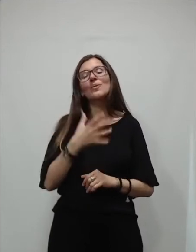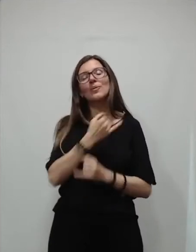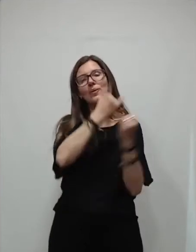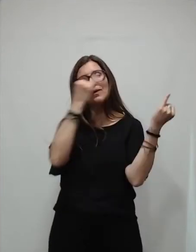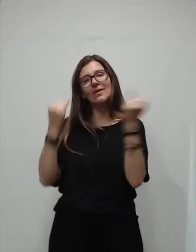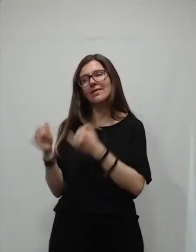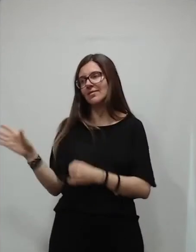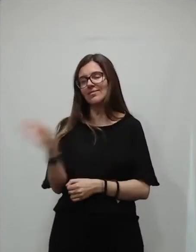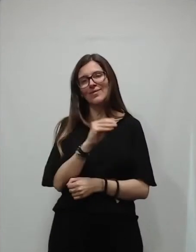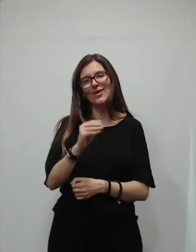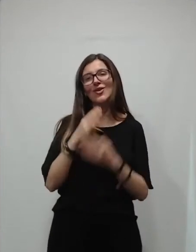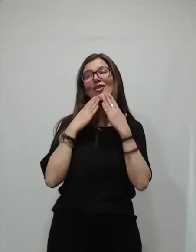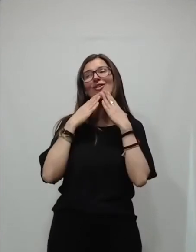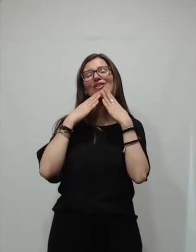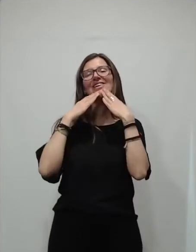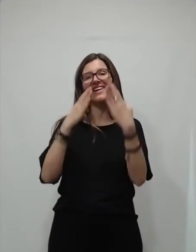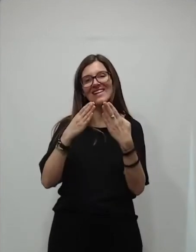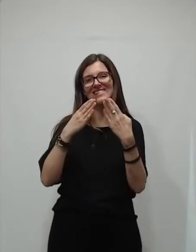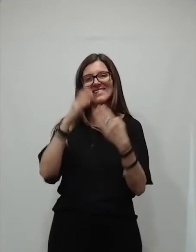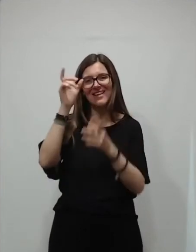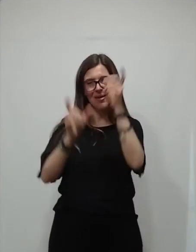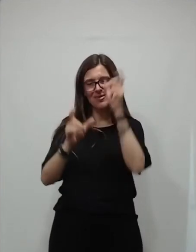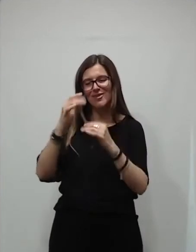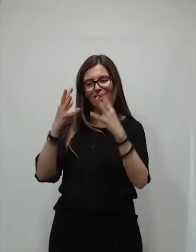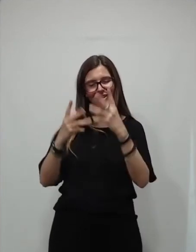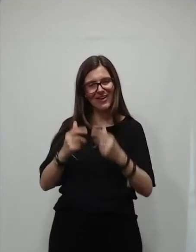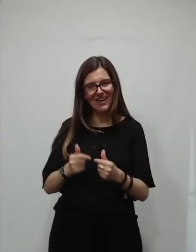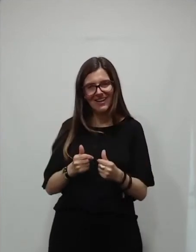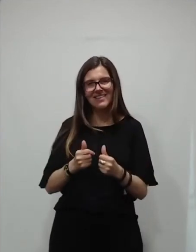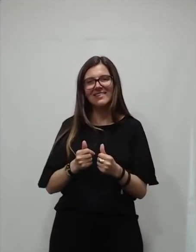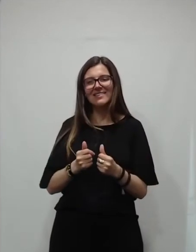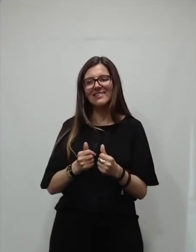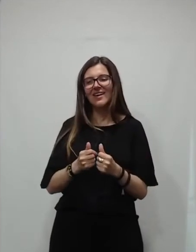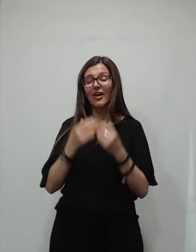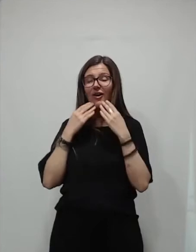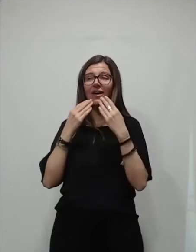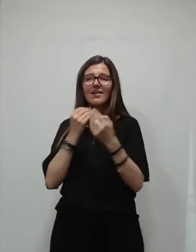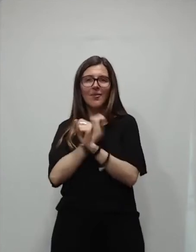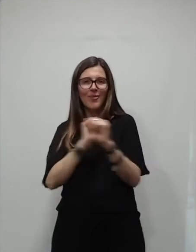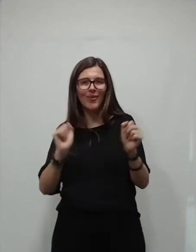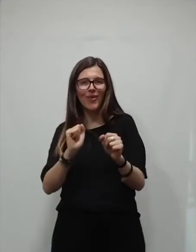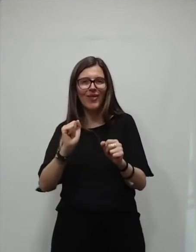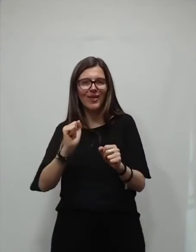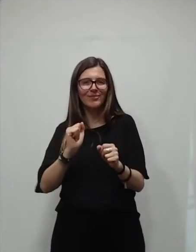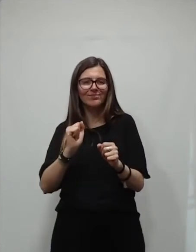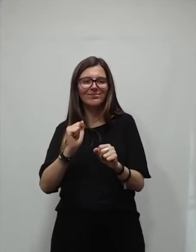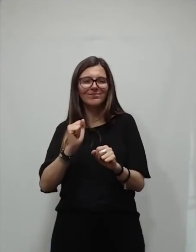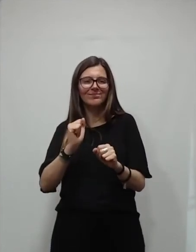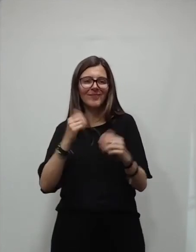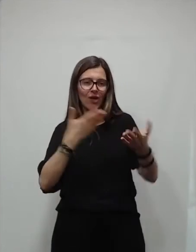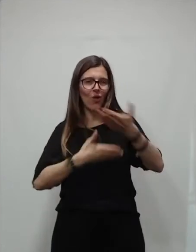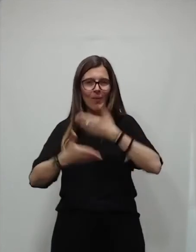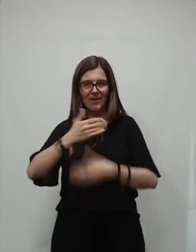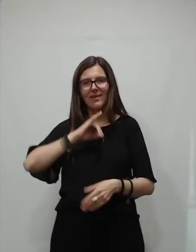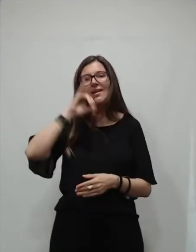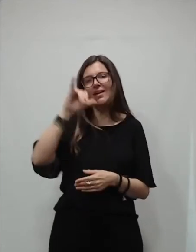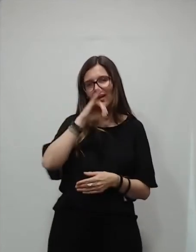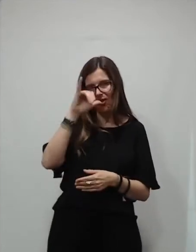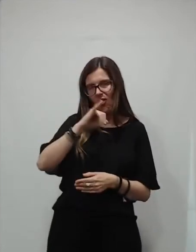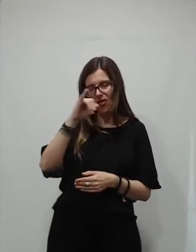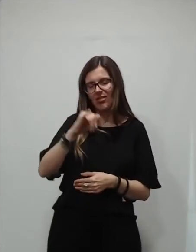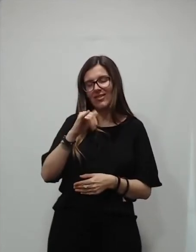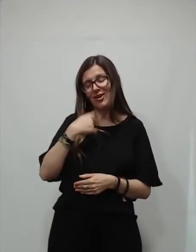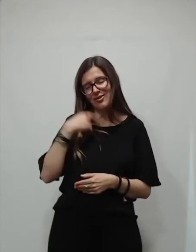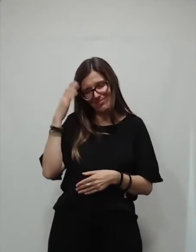a la organización por darnos la oportunidad de exponer estas ideas y, el orgullo de estar acá sentada de